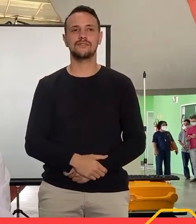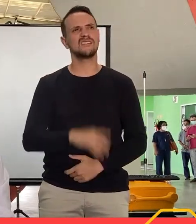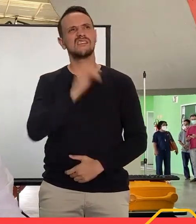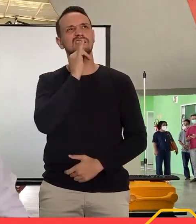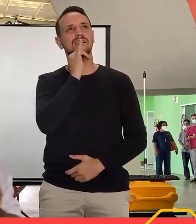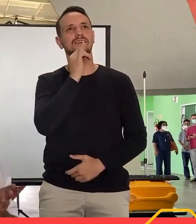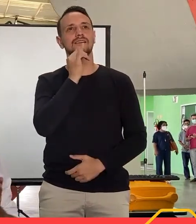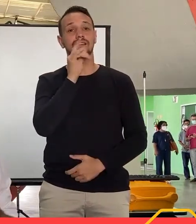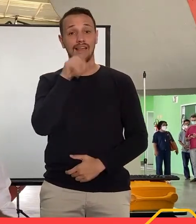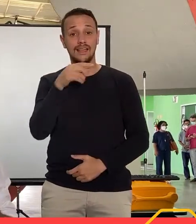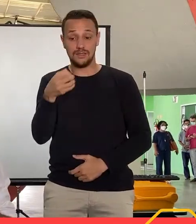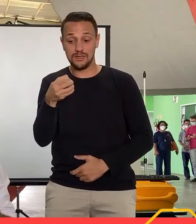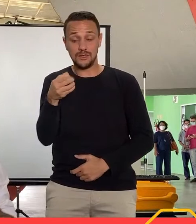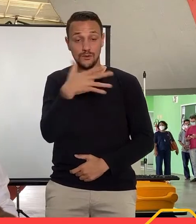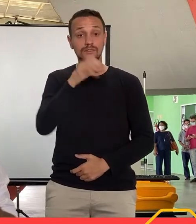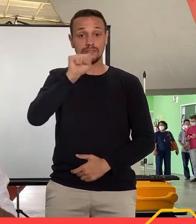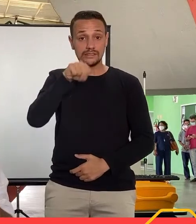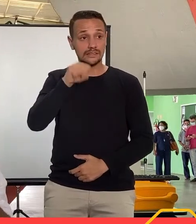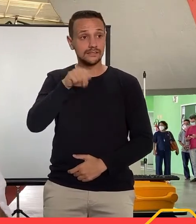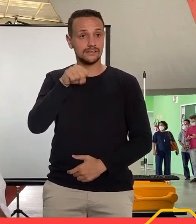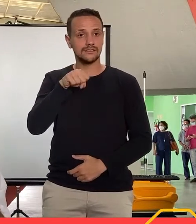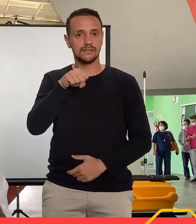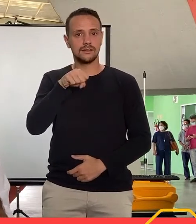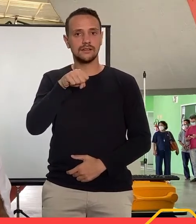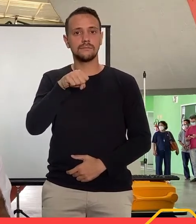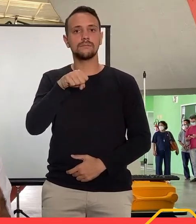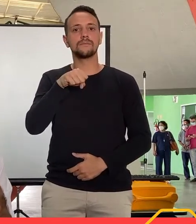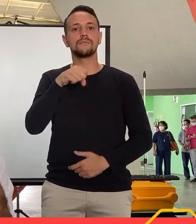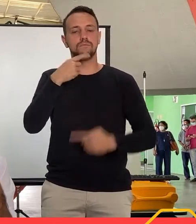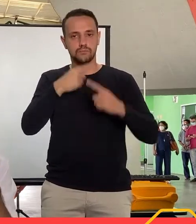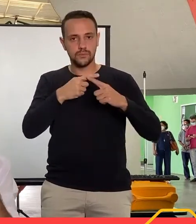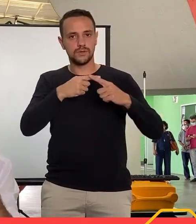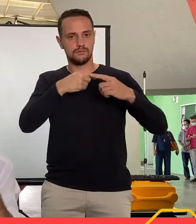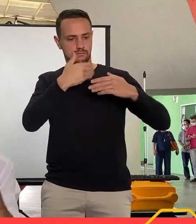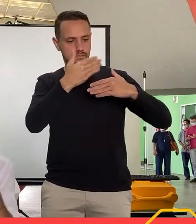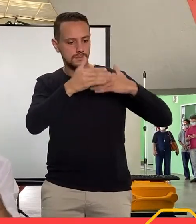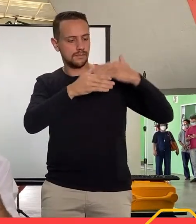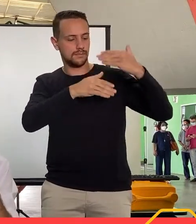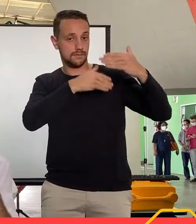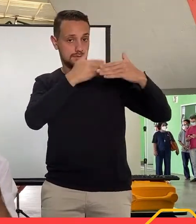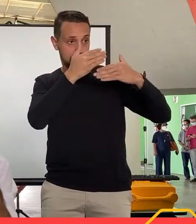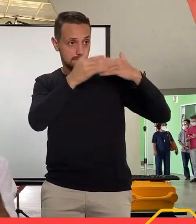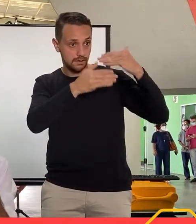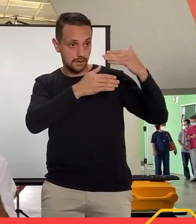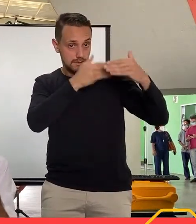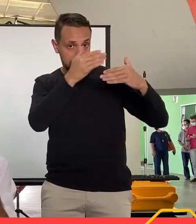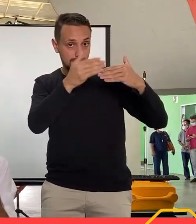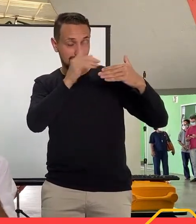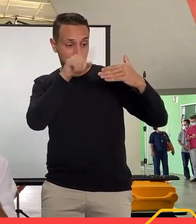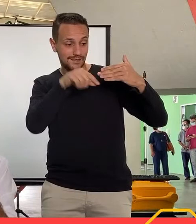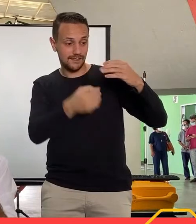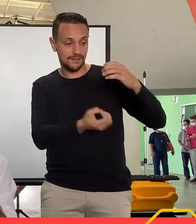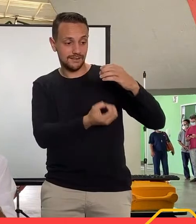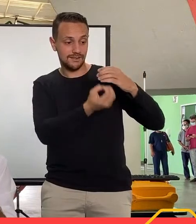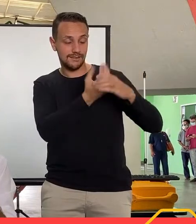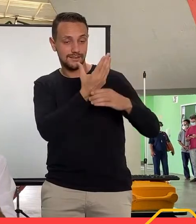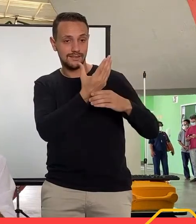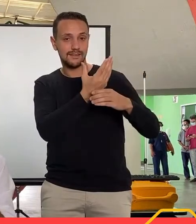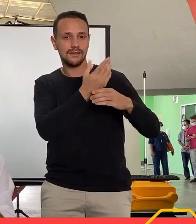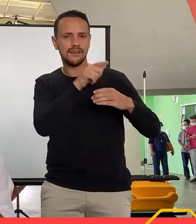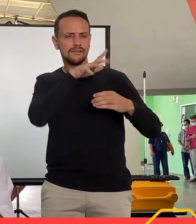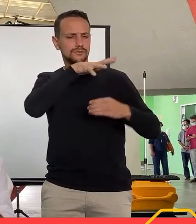é uma coisa recente, né? Que vai emergindo desse fenômeno,